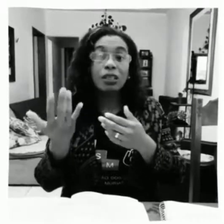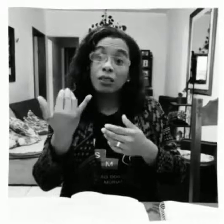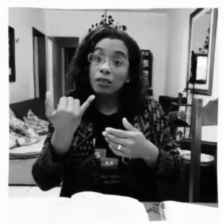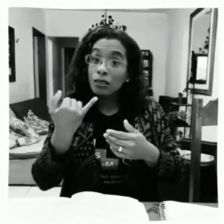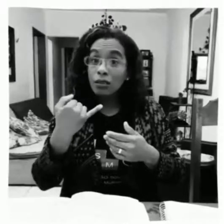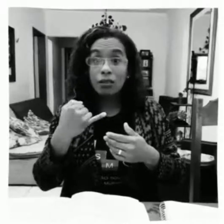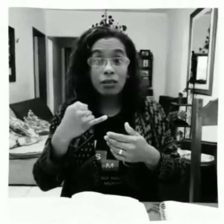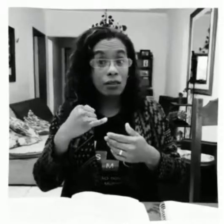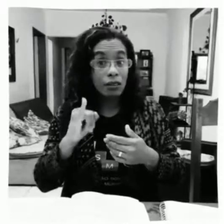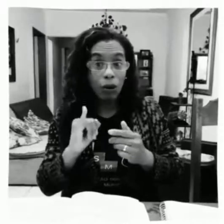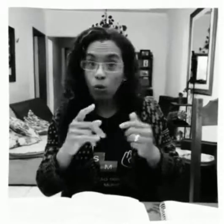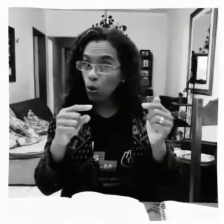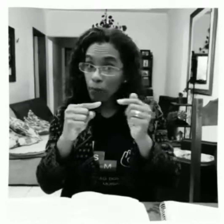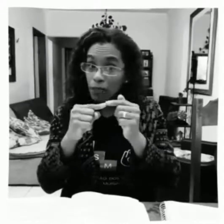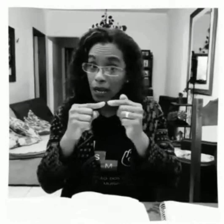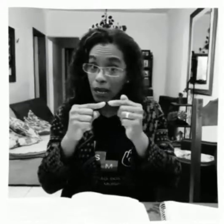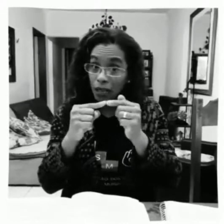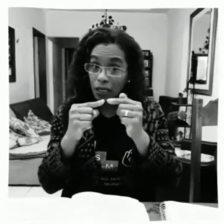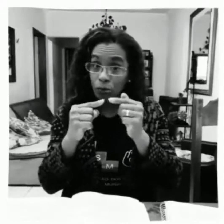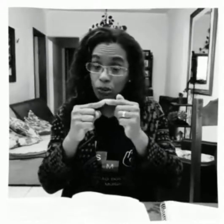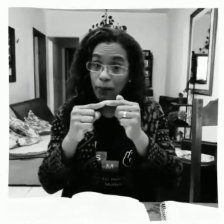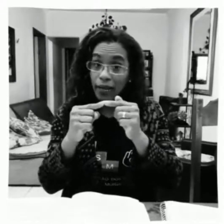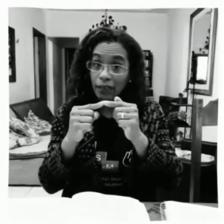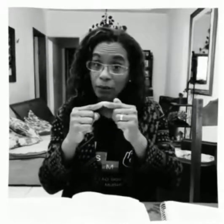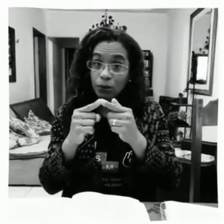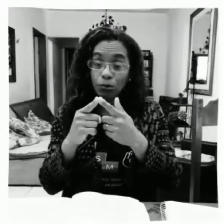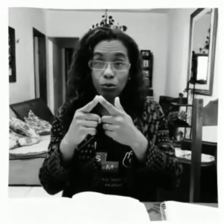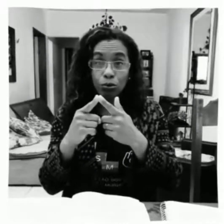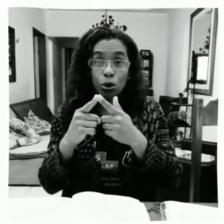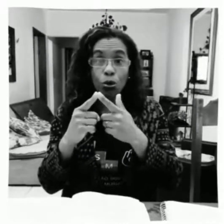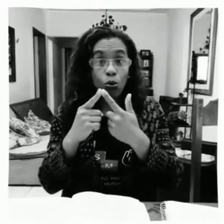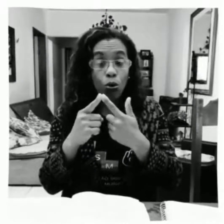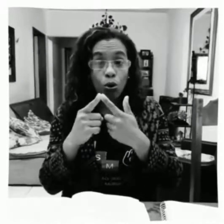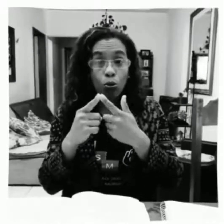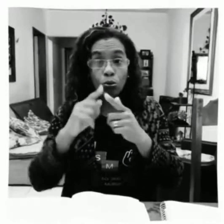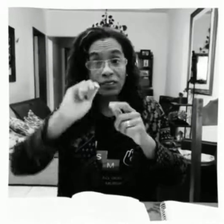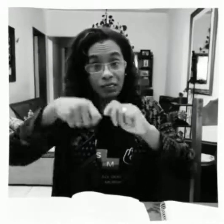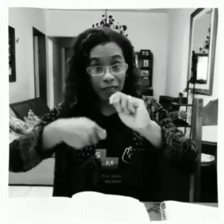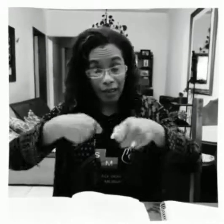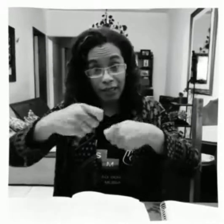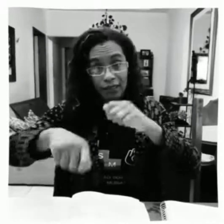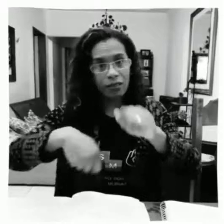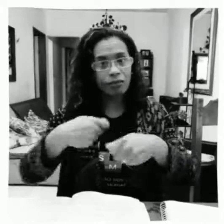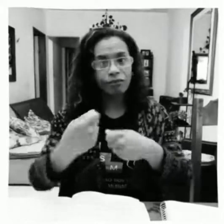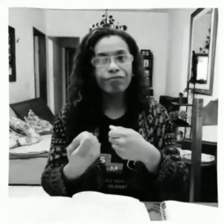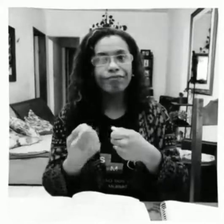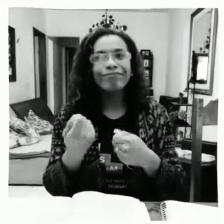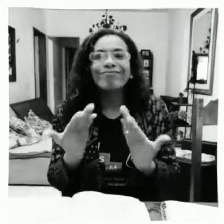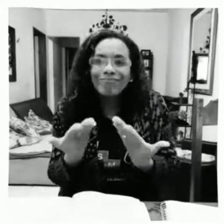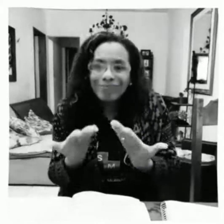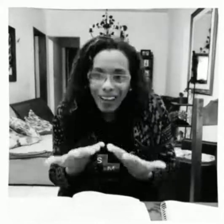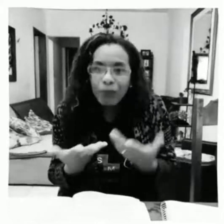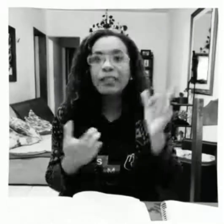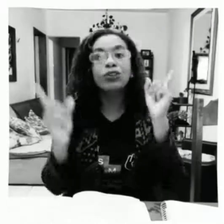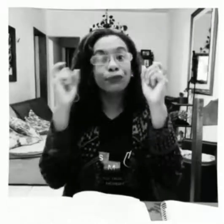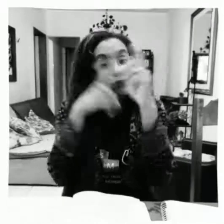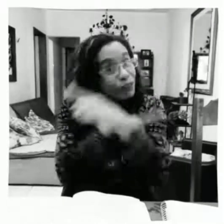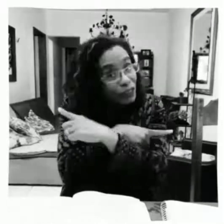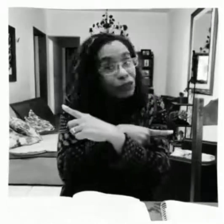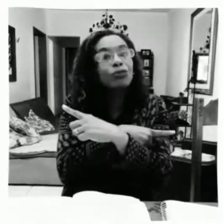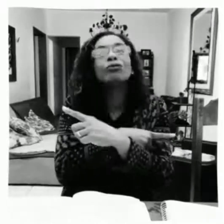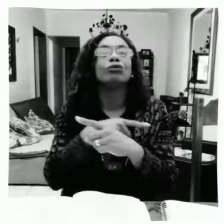parâmetros, se não combinar os parâmetros com os sinais, aí